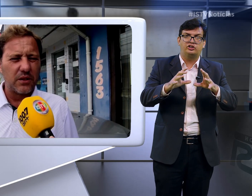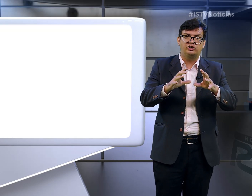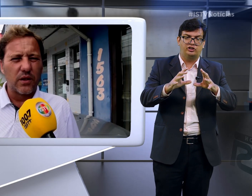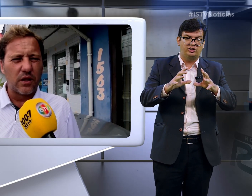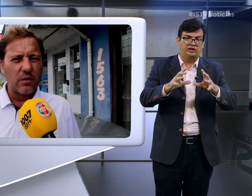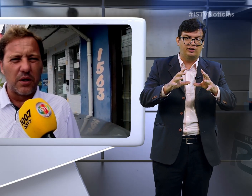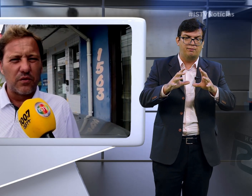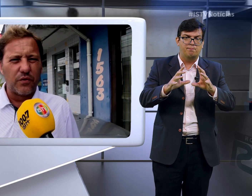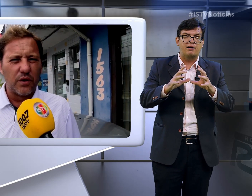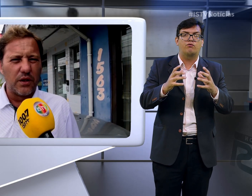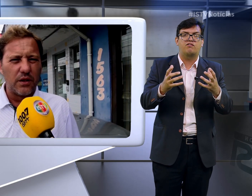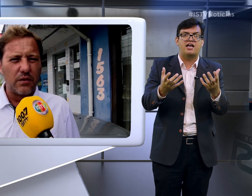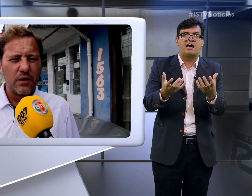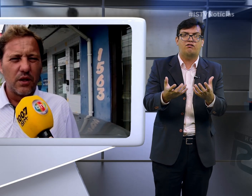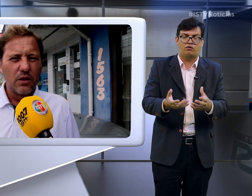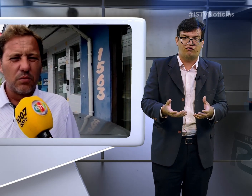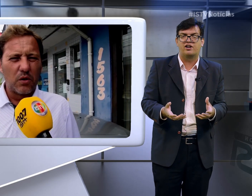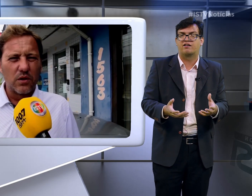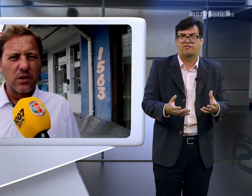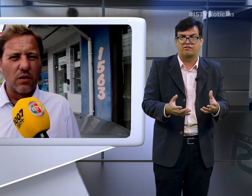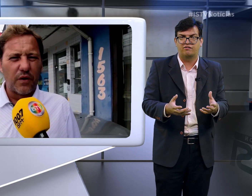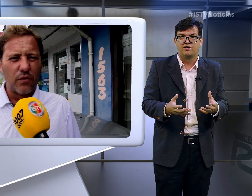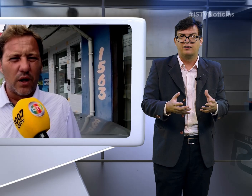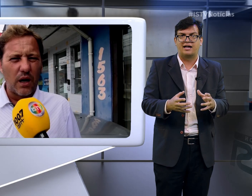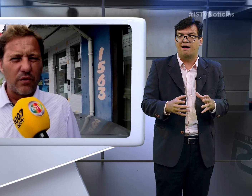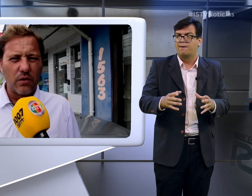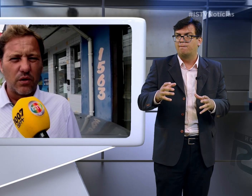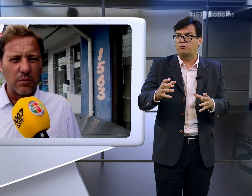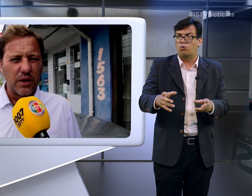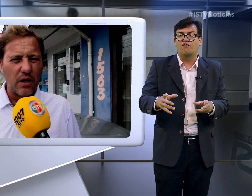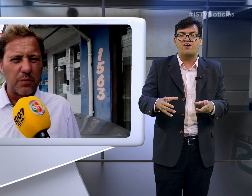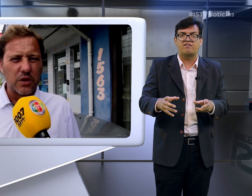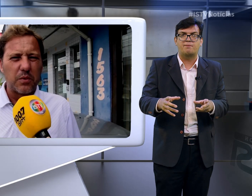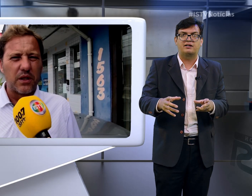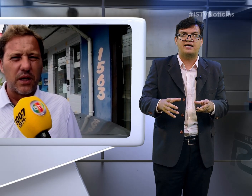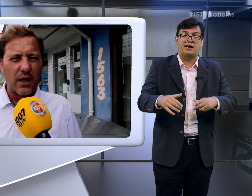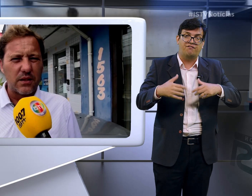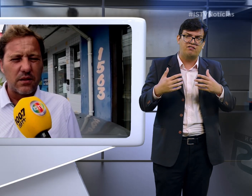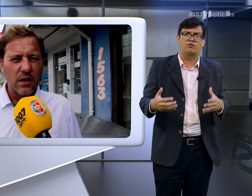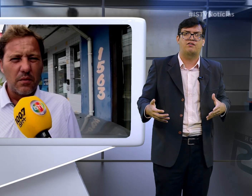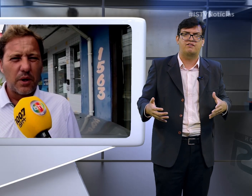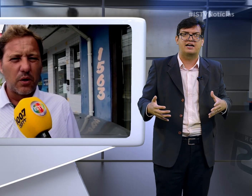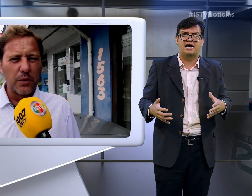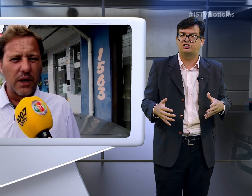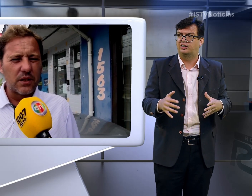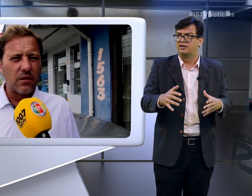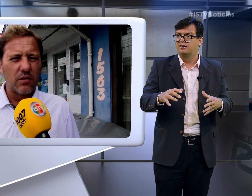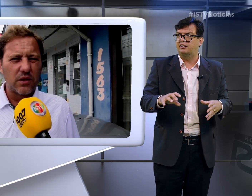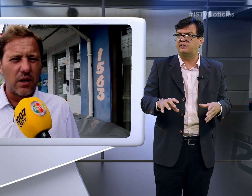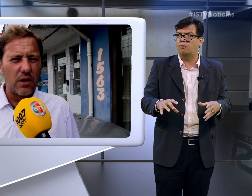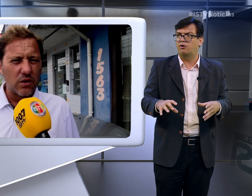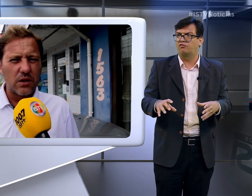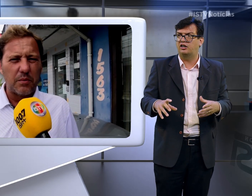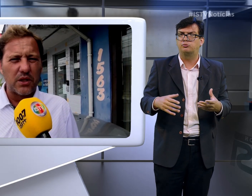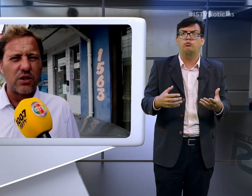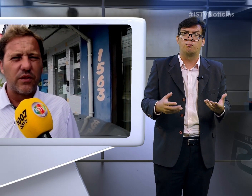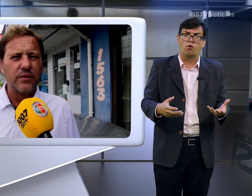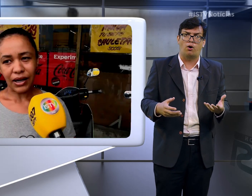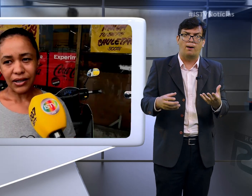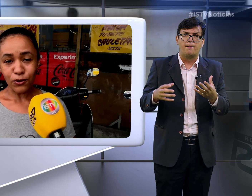de manusear suas finanças, tá? Então confere essa matéria, vê se você se encaixa, que tem uma novidade muito boa